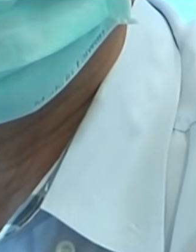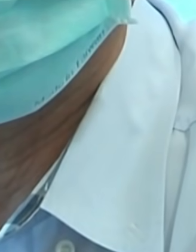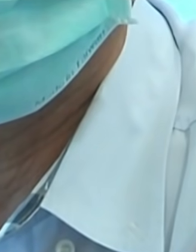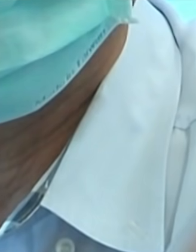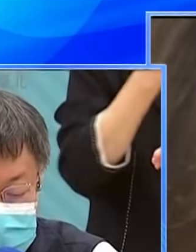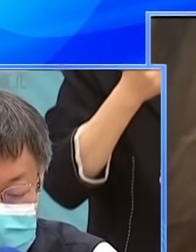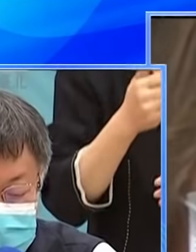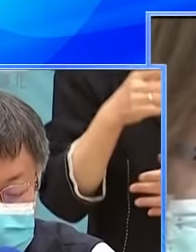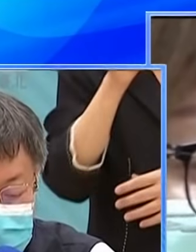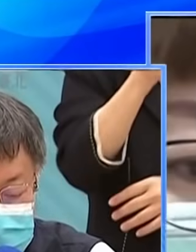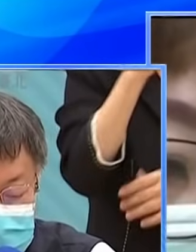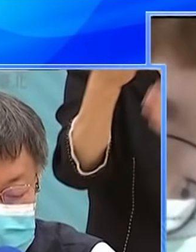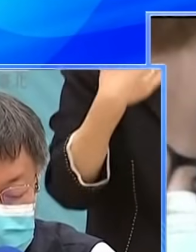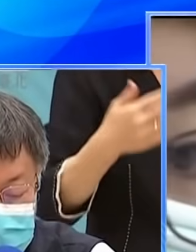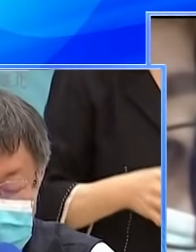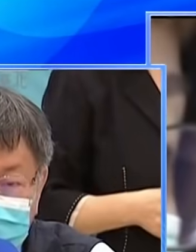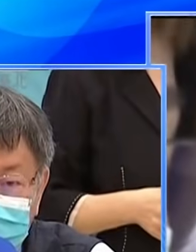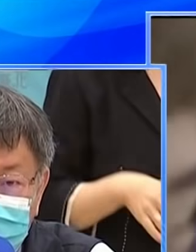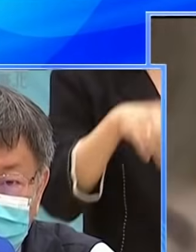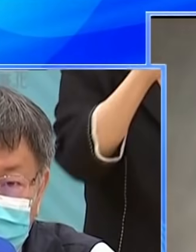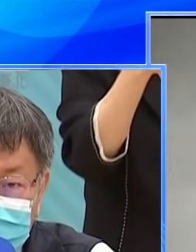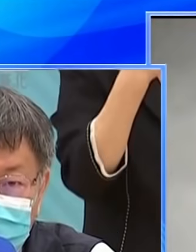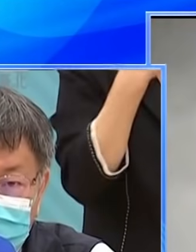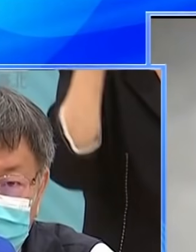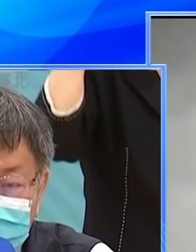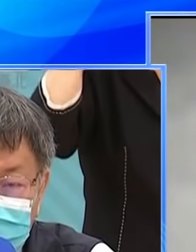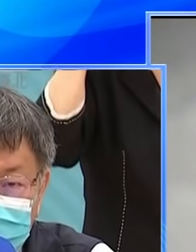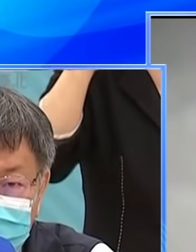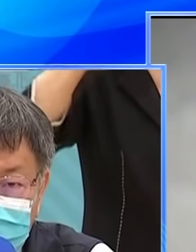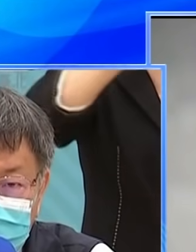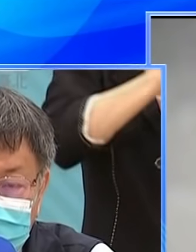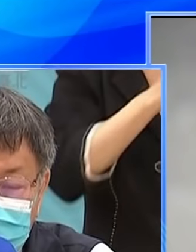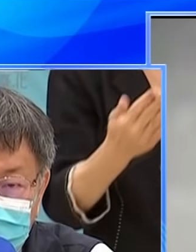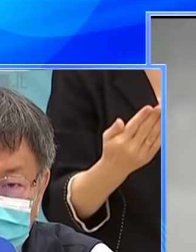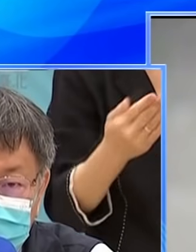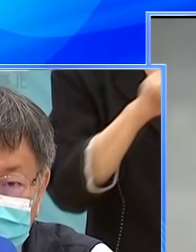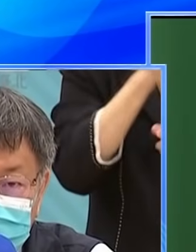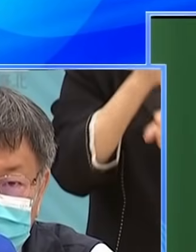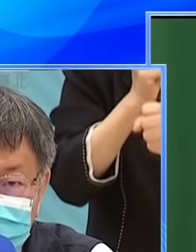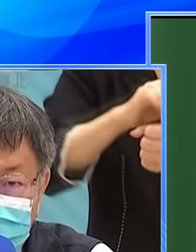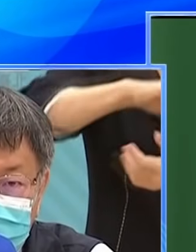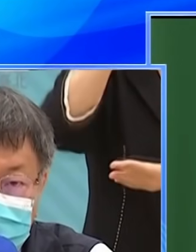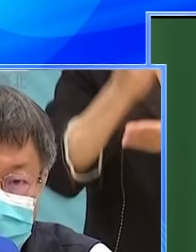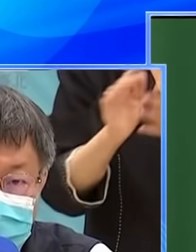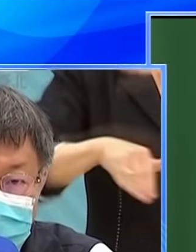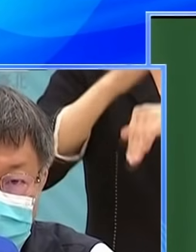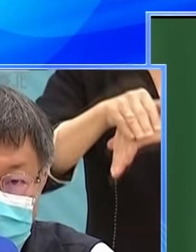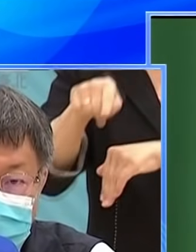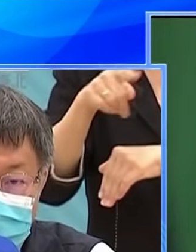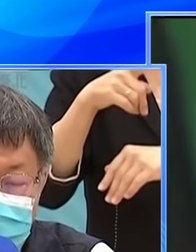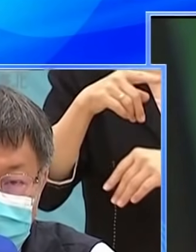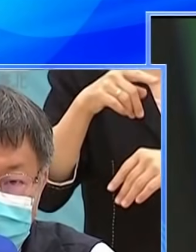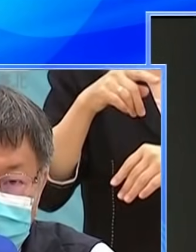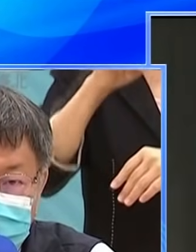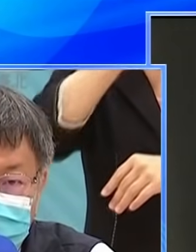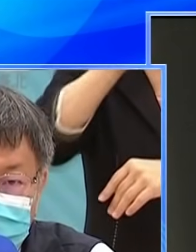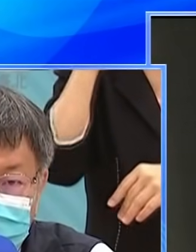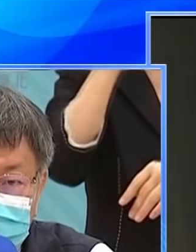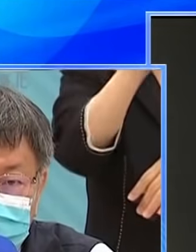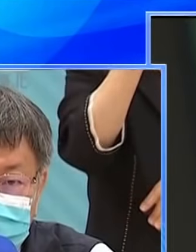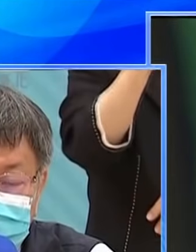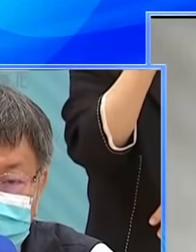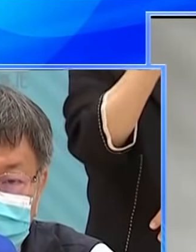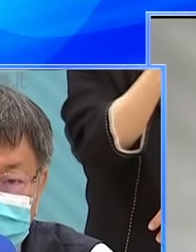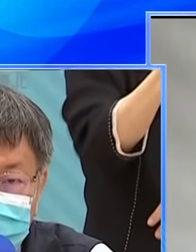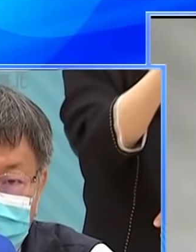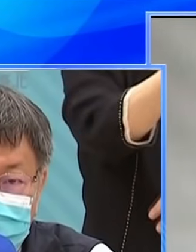注是人命。 我知道中央也许很想用国产疫苗，日本、韩国都没有办法自己生产疫苗。我不是说台湾不行的，但是要把国家的命运赌